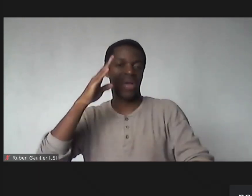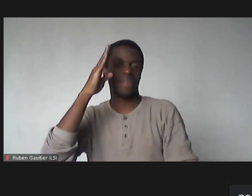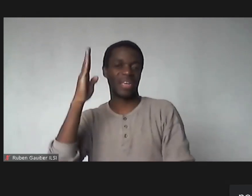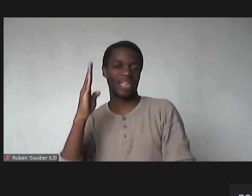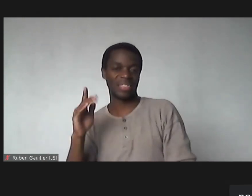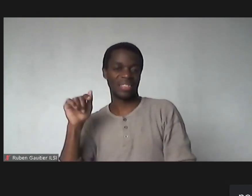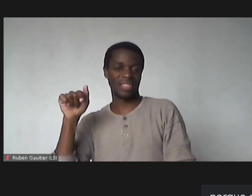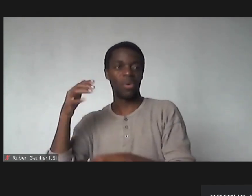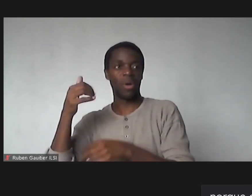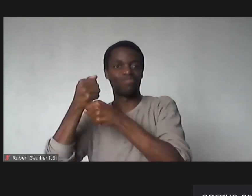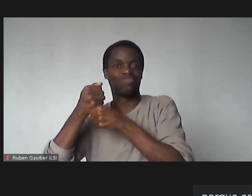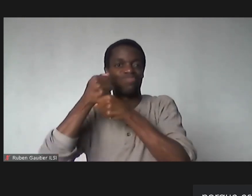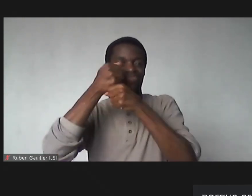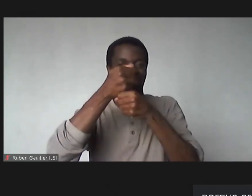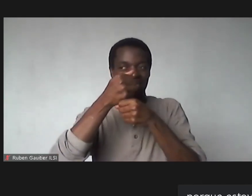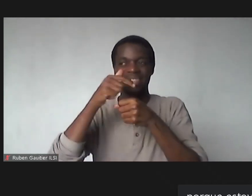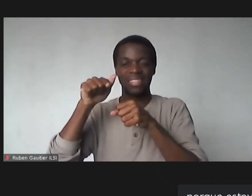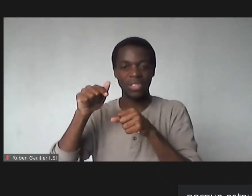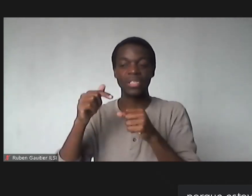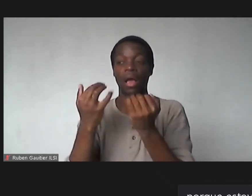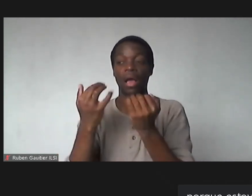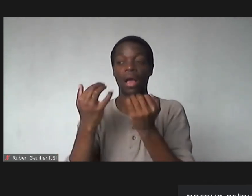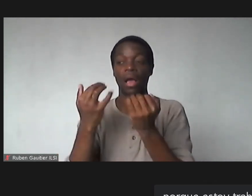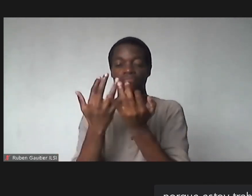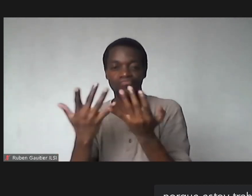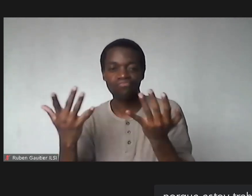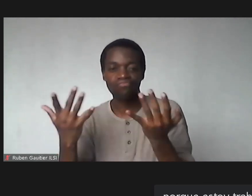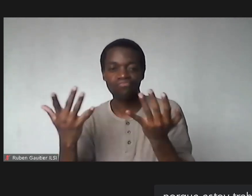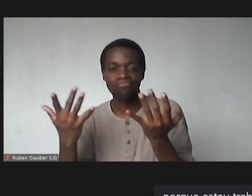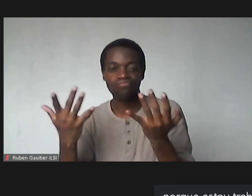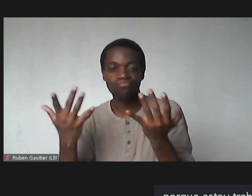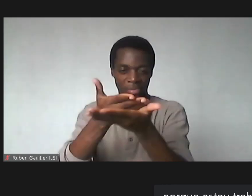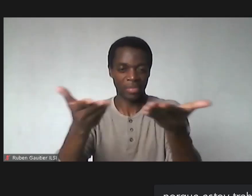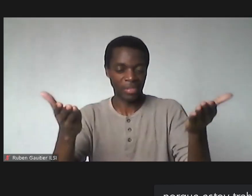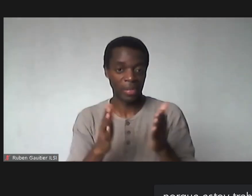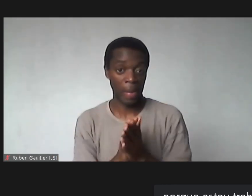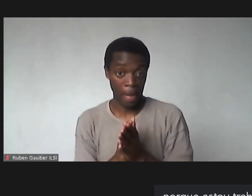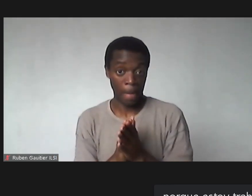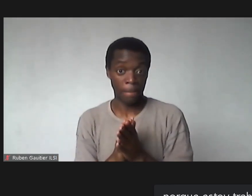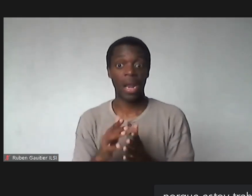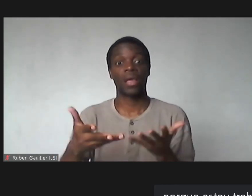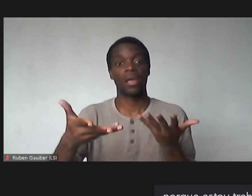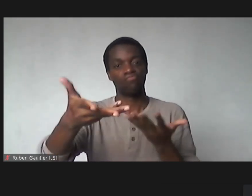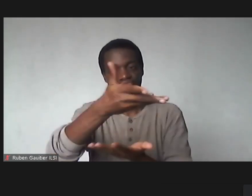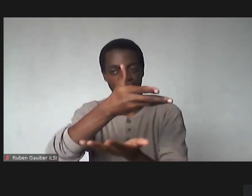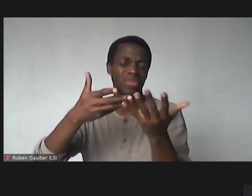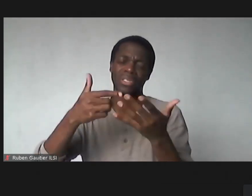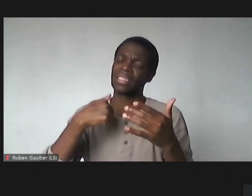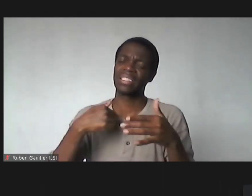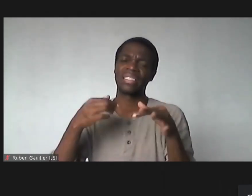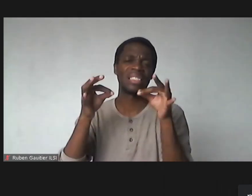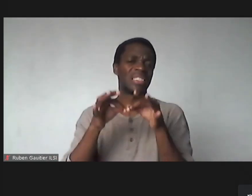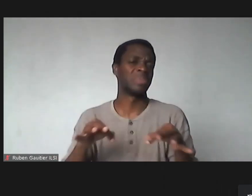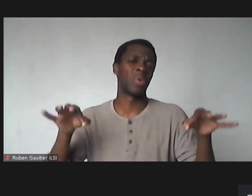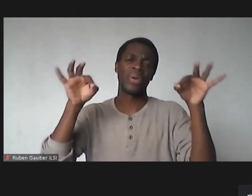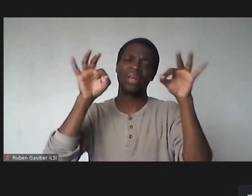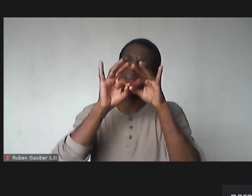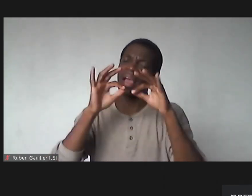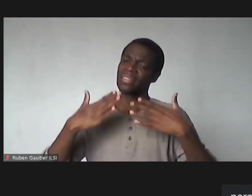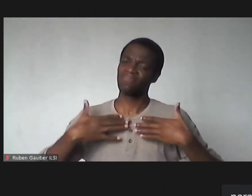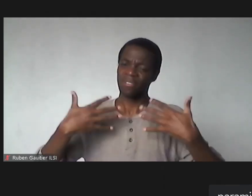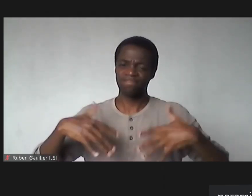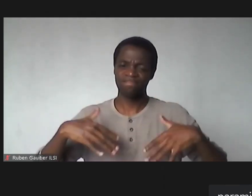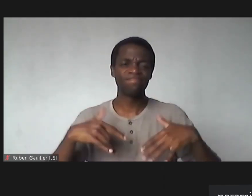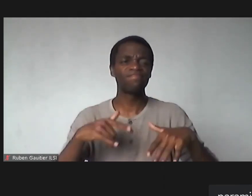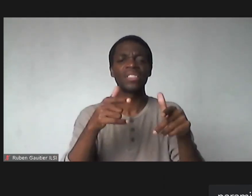datos estatales, estoy como produciendo estos datos y para mí es siempre muy importante escuchar y charlar sobre